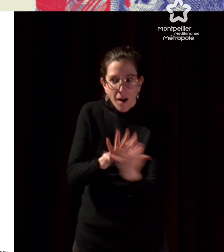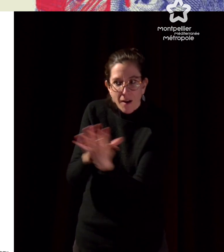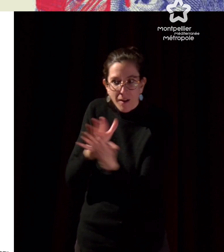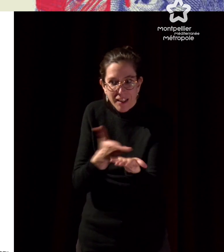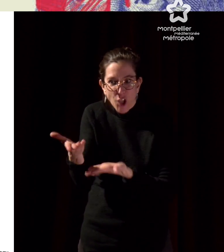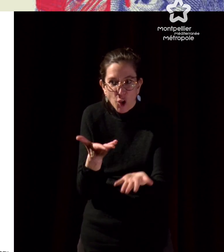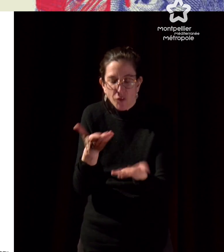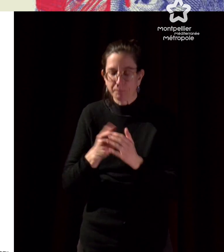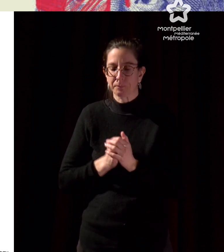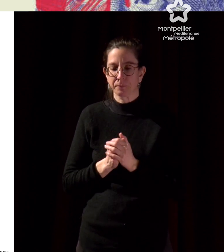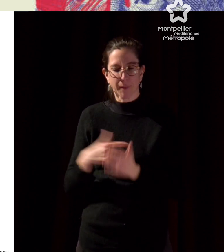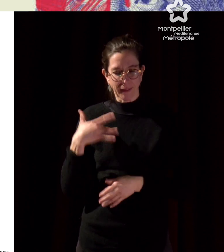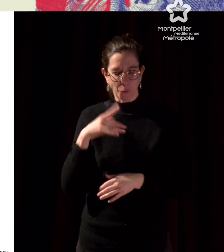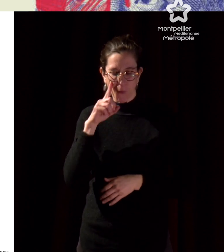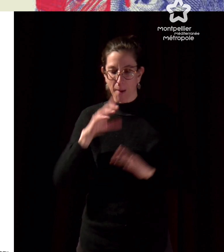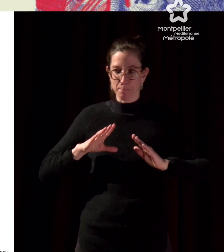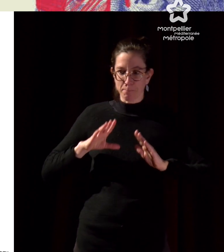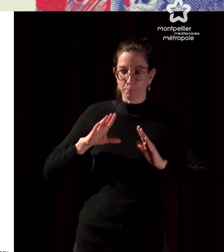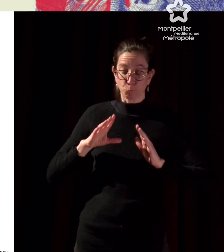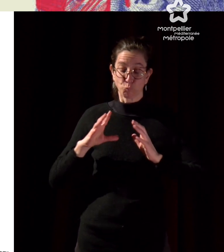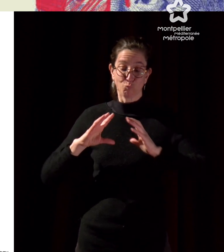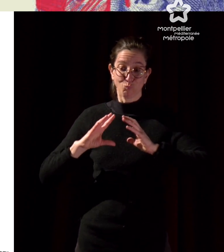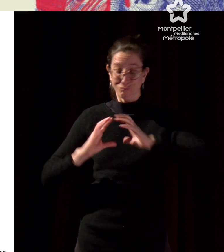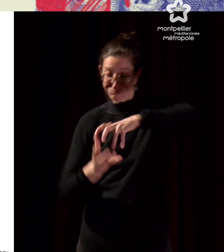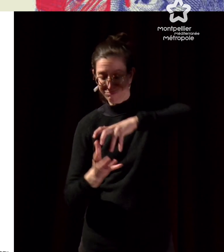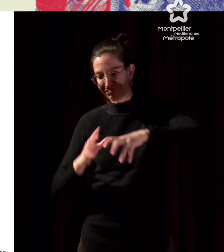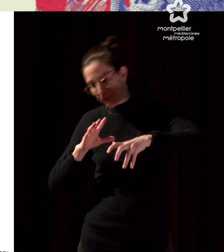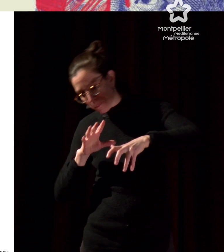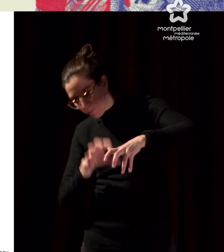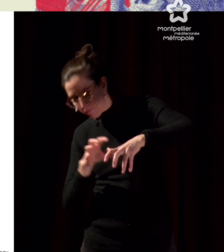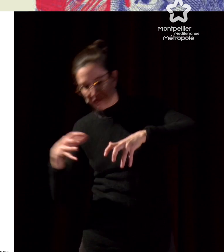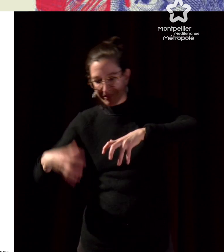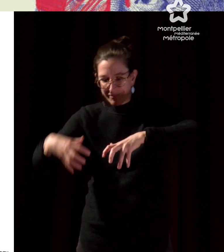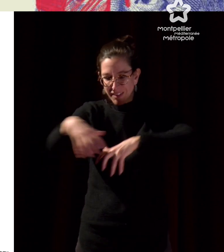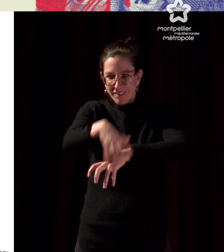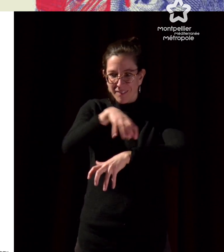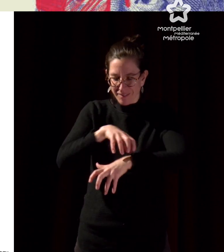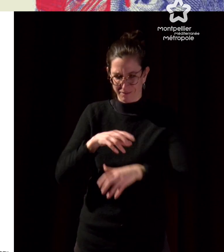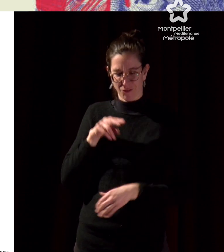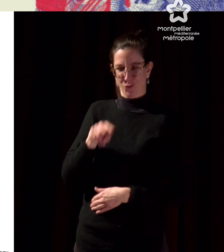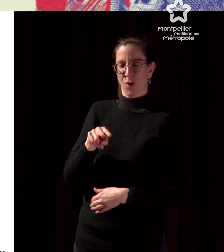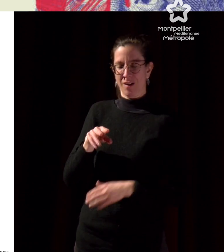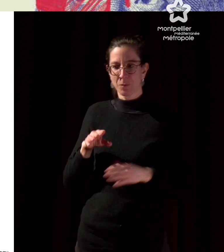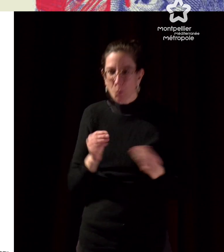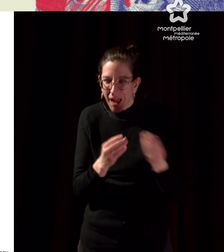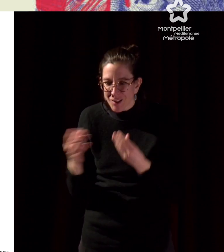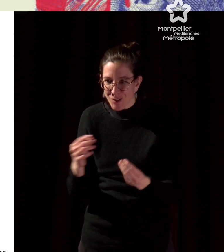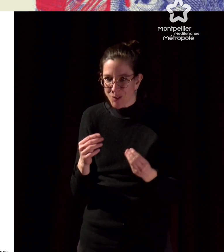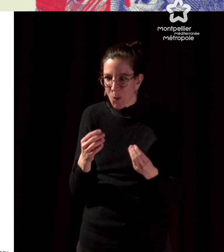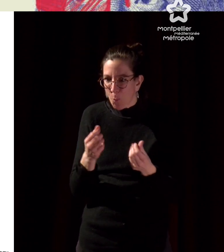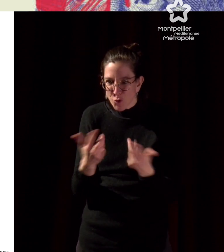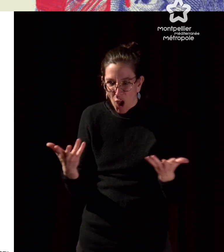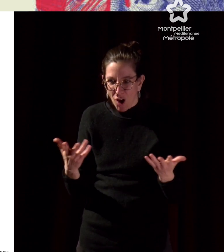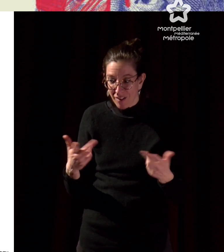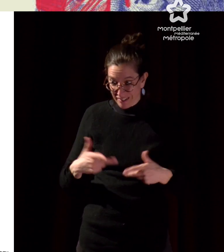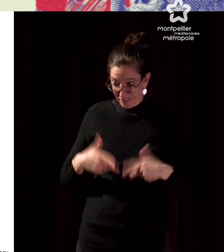de se placer dans des endroits du monde où on a des populations humaines qui vivent au même endroit, mais qui finalement ont des modes